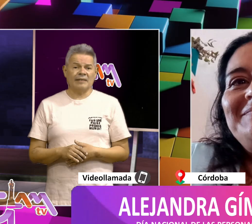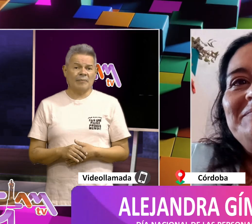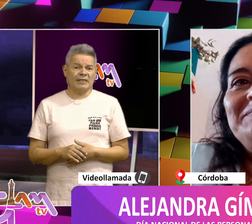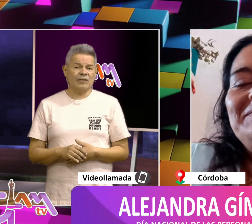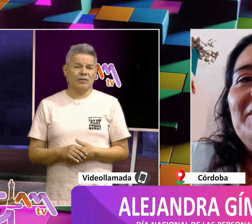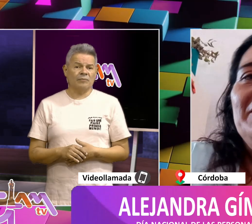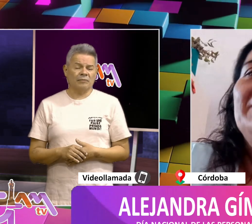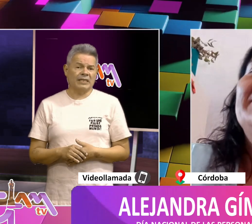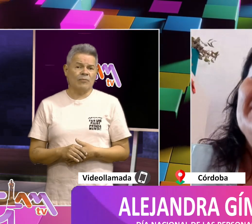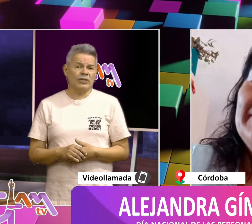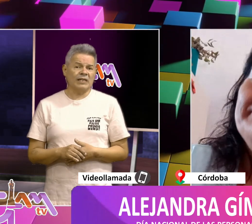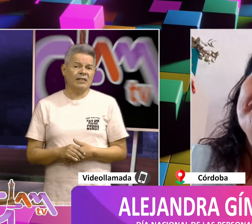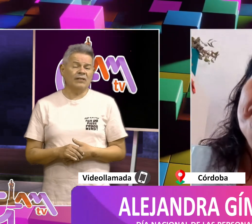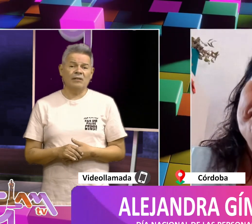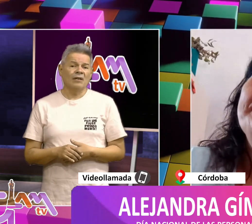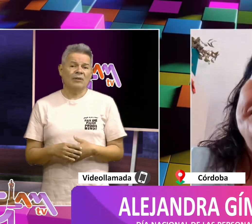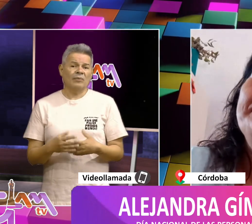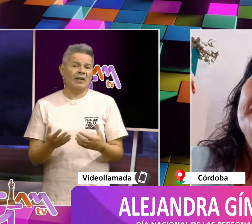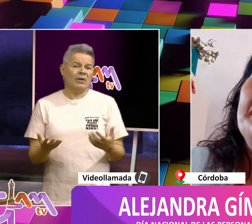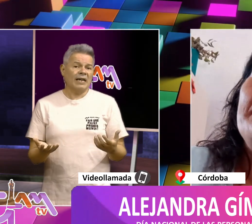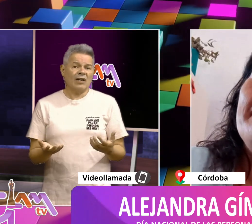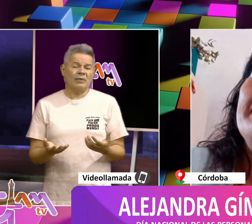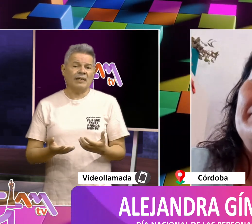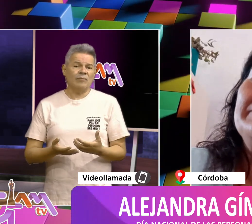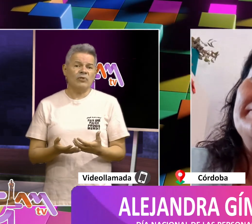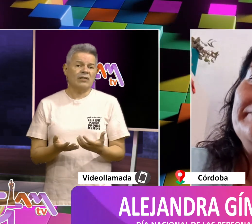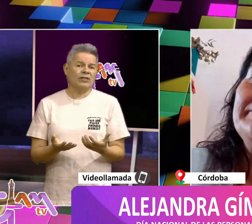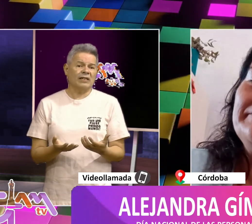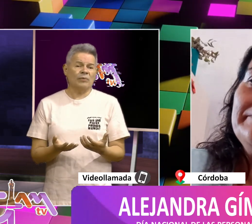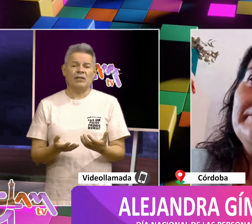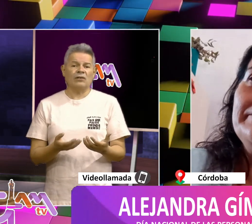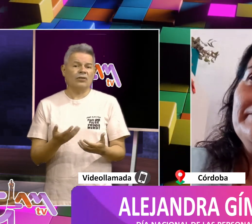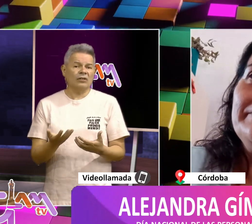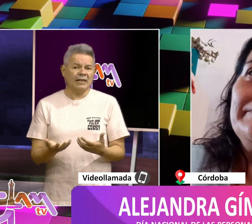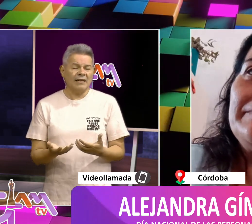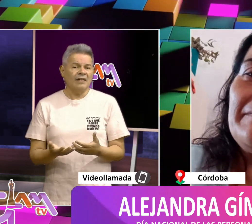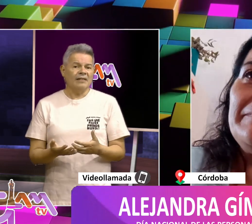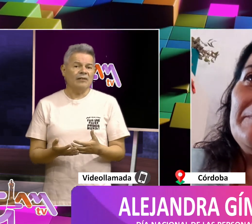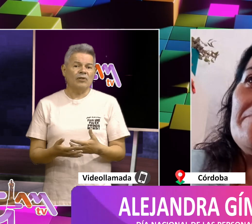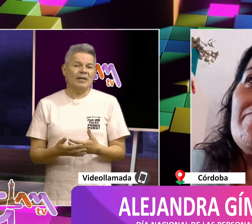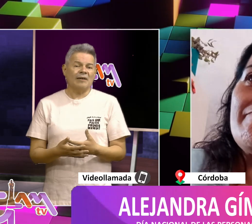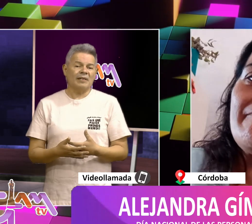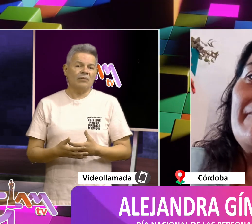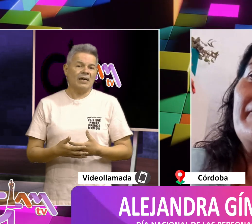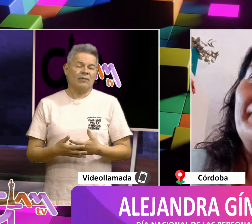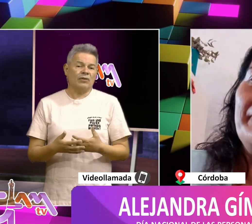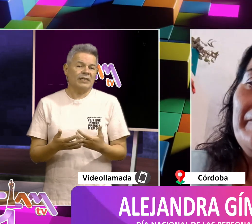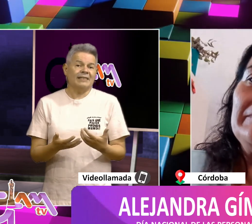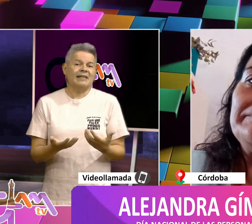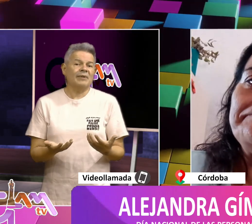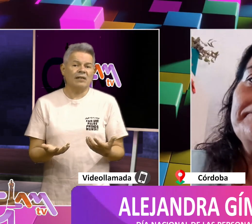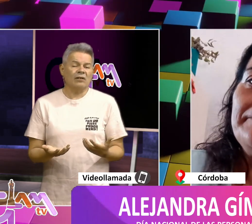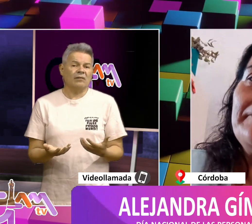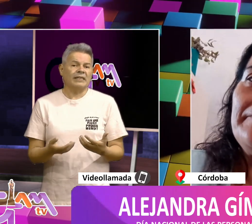pública está pasando ya muy seguido cuando van a buscar algo, viste que hay muchas cosas que el gobierno otorga y cuando van a averiguar, cuando